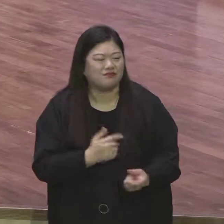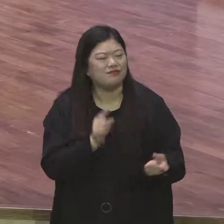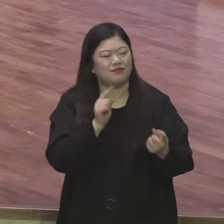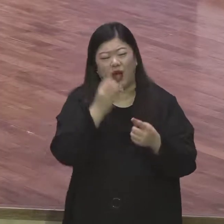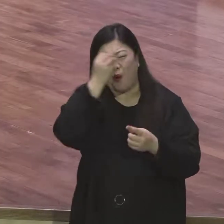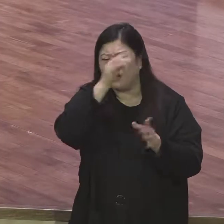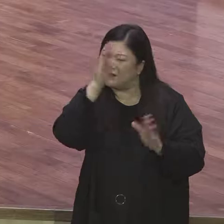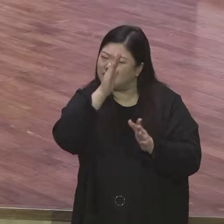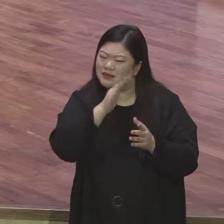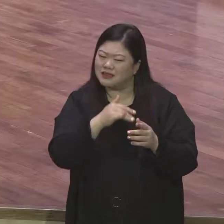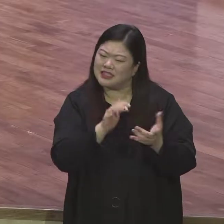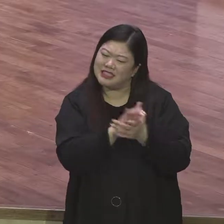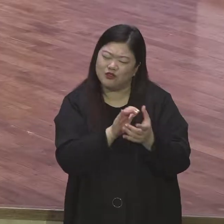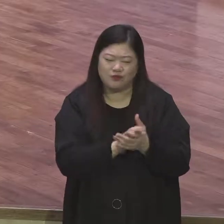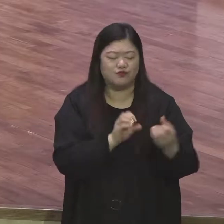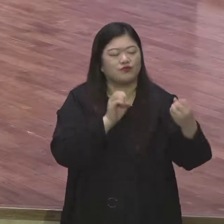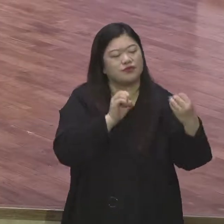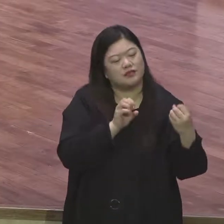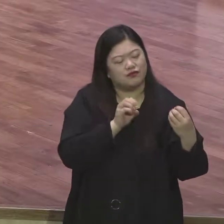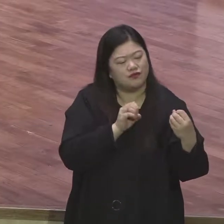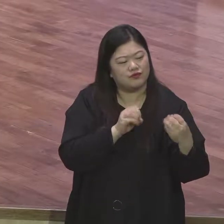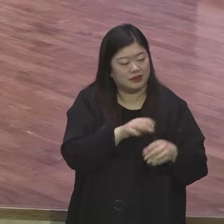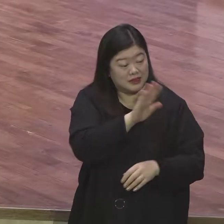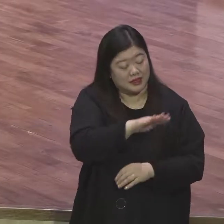같이 이제 교회를 나왔는데